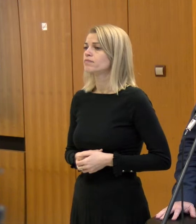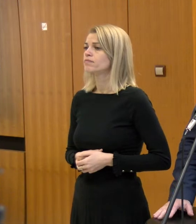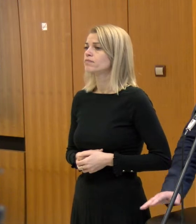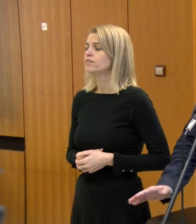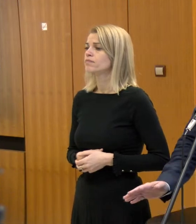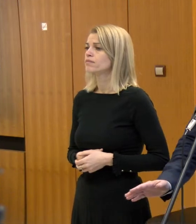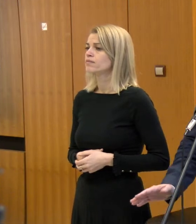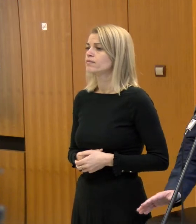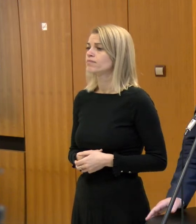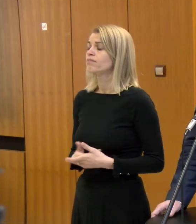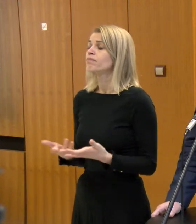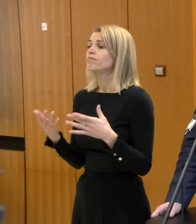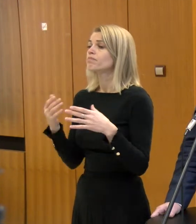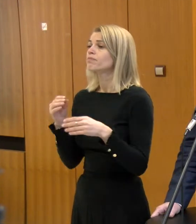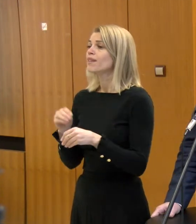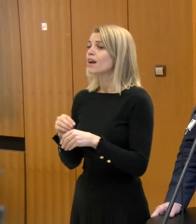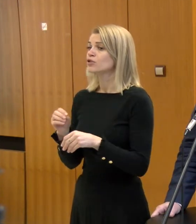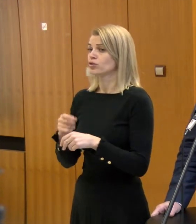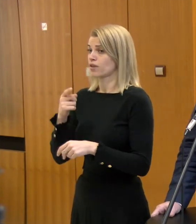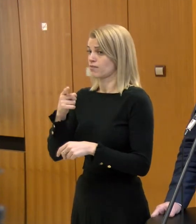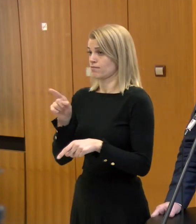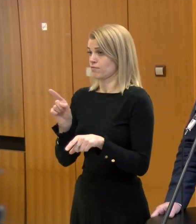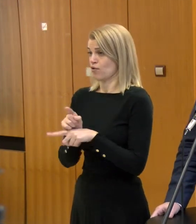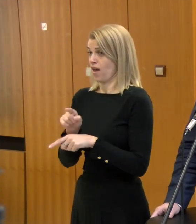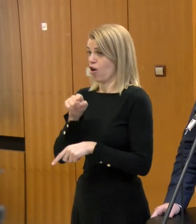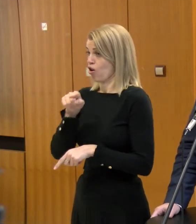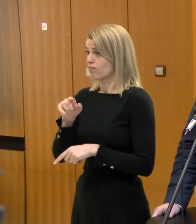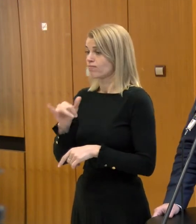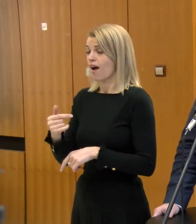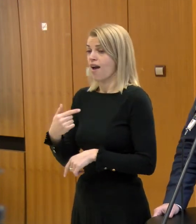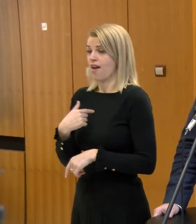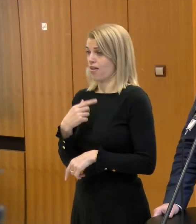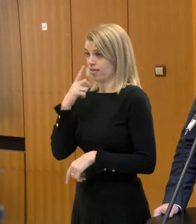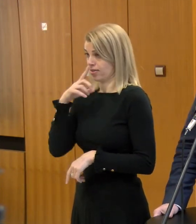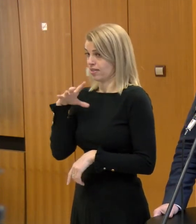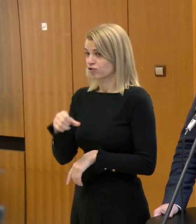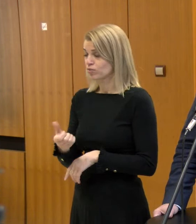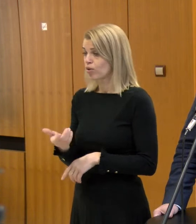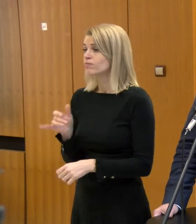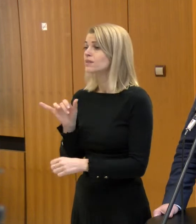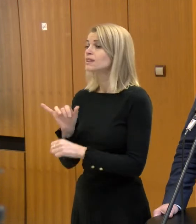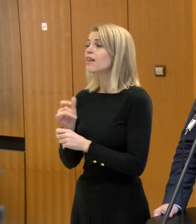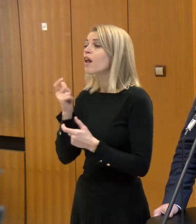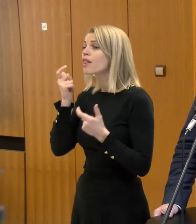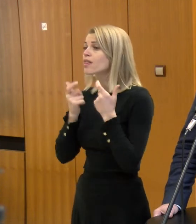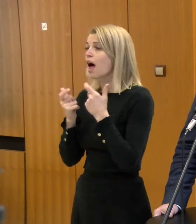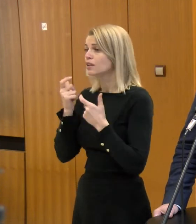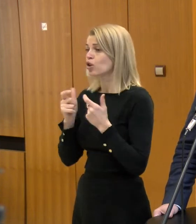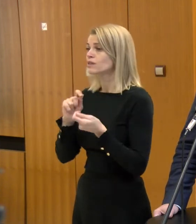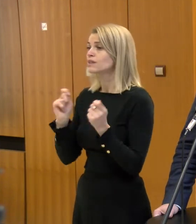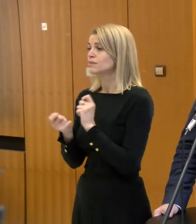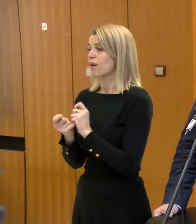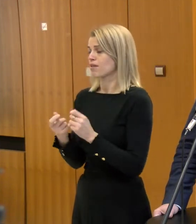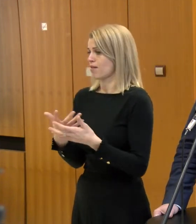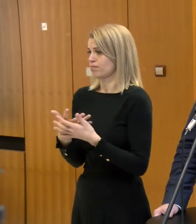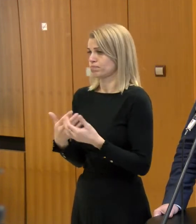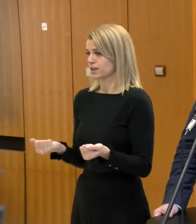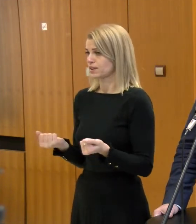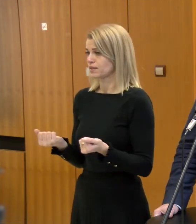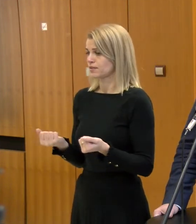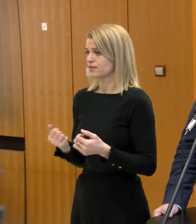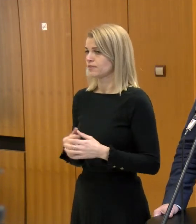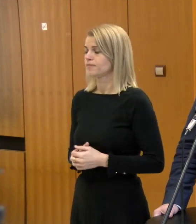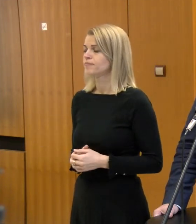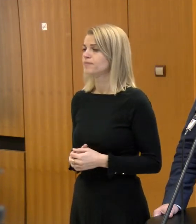No, to znamená, keďže ste si to ani vy, ani ja nevšimli, tak zatiaľ názor nezmenili, aspoň o tom nikto takú vedomosť